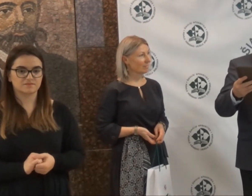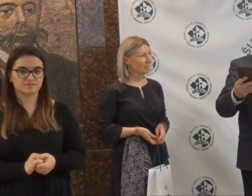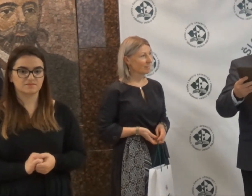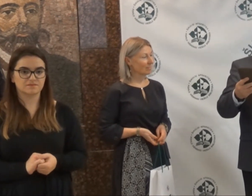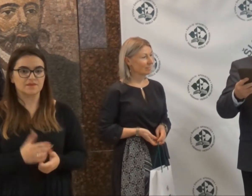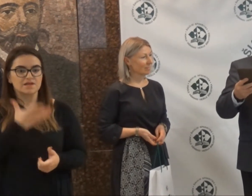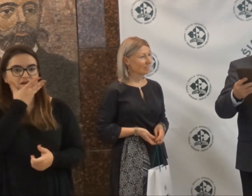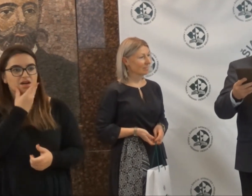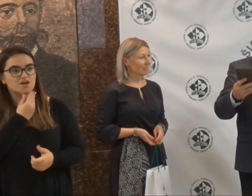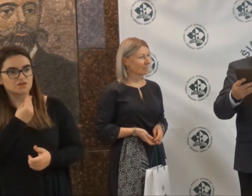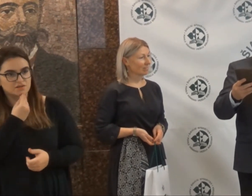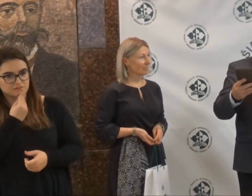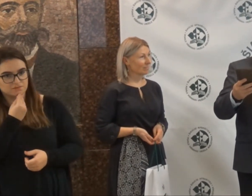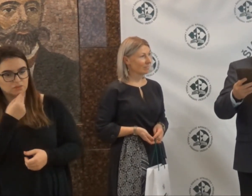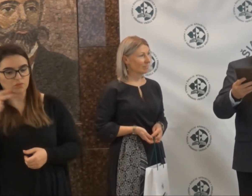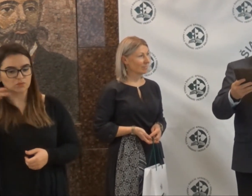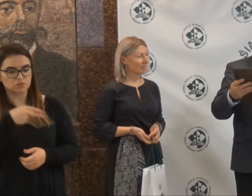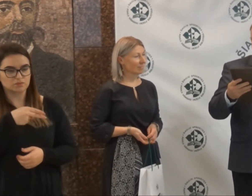Gražiausios